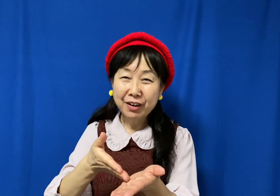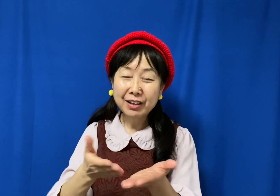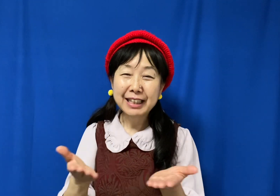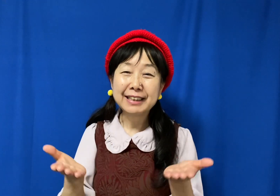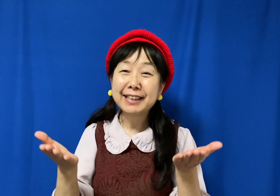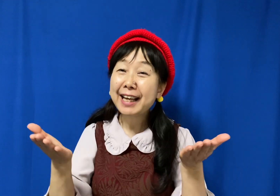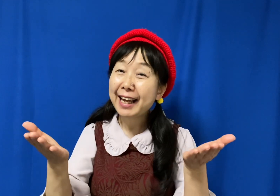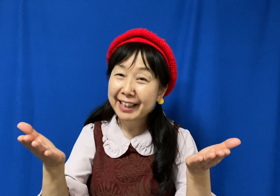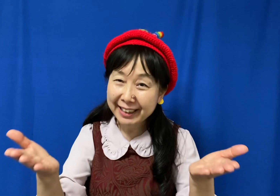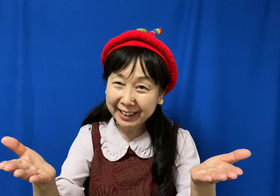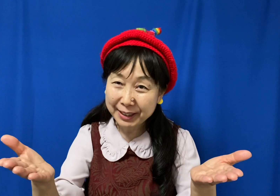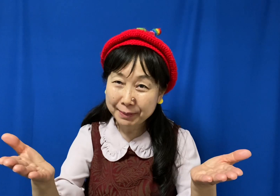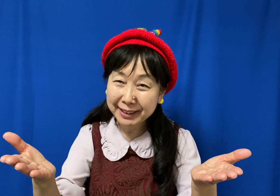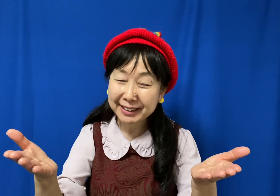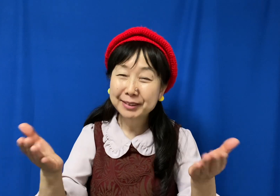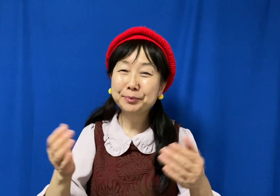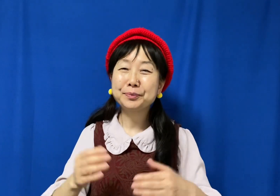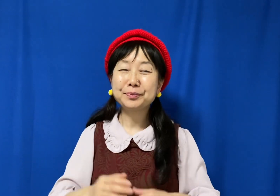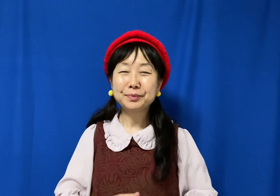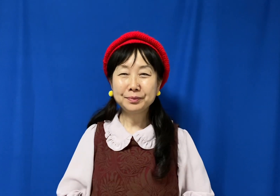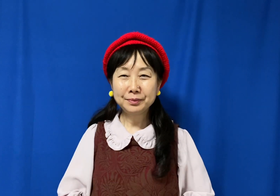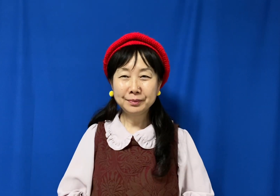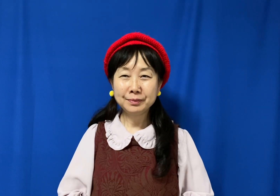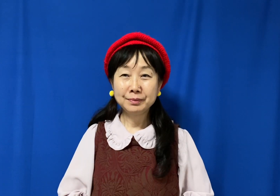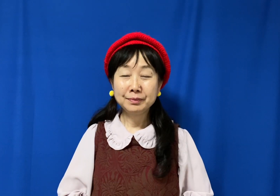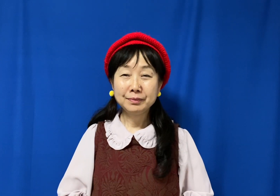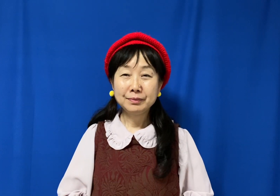させていただきます。